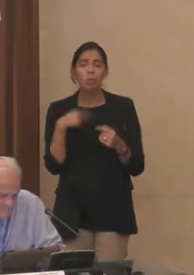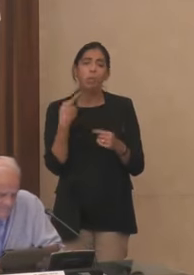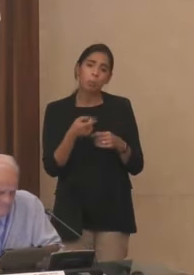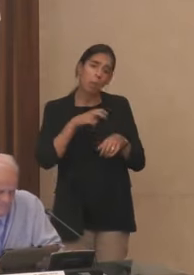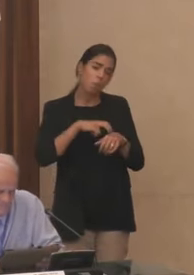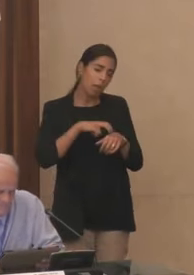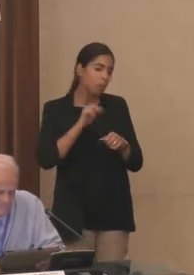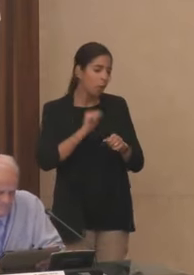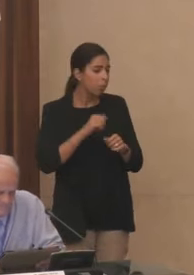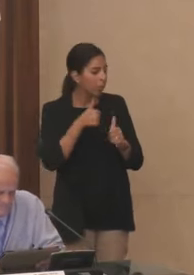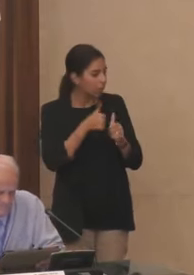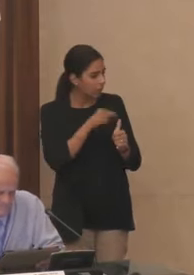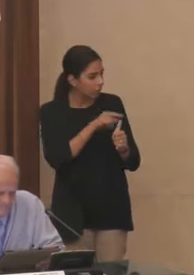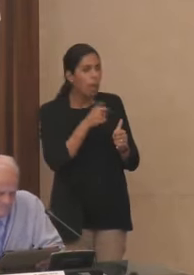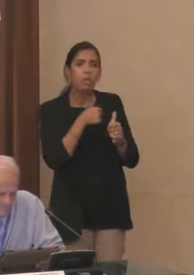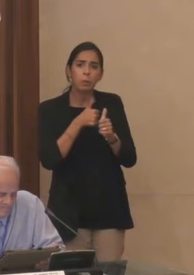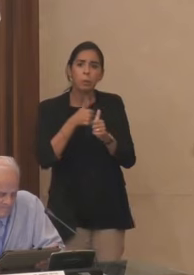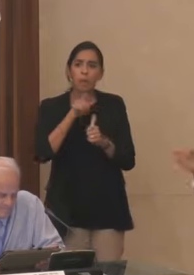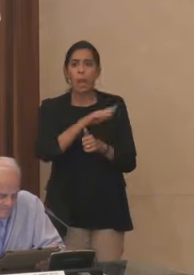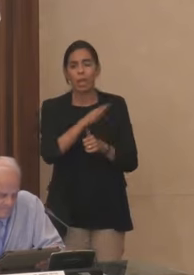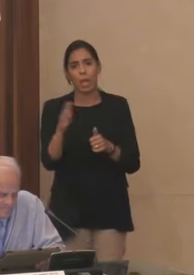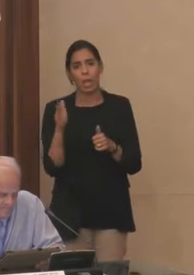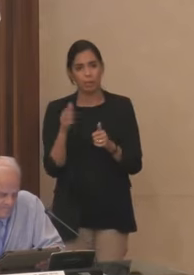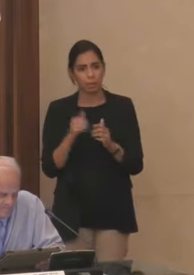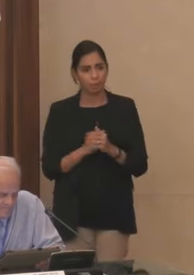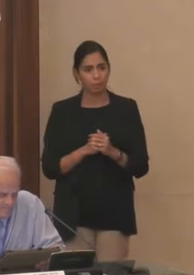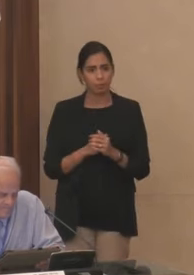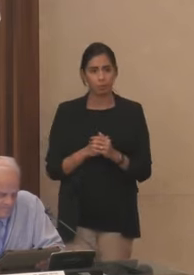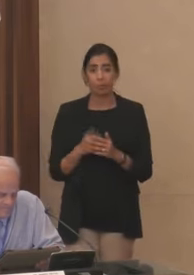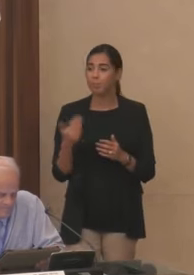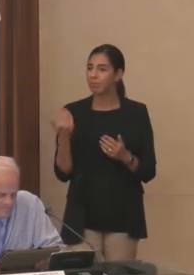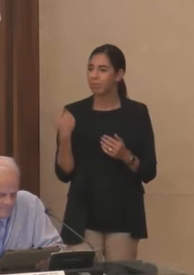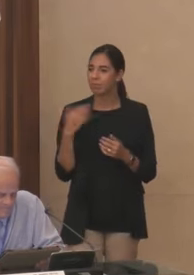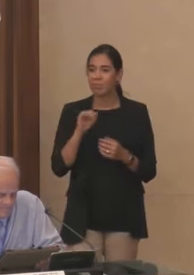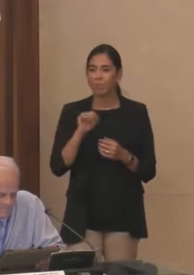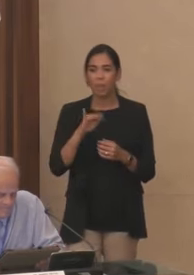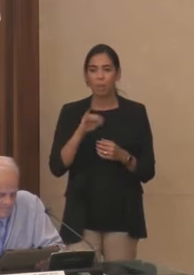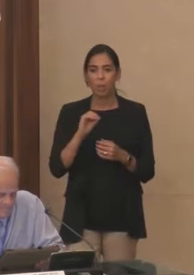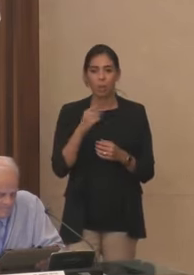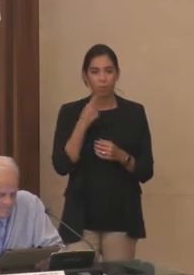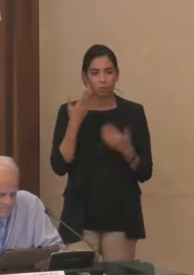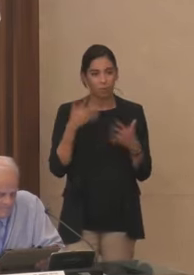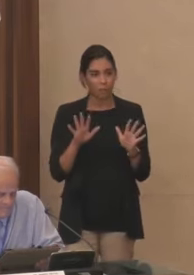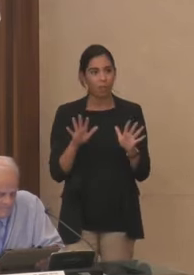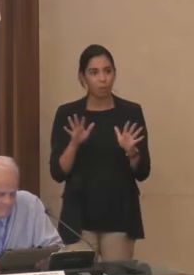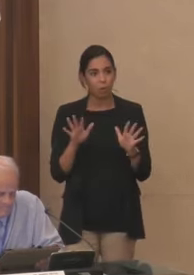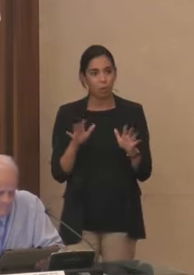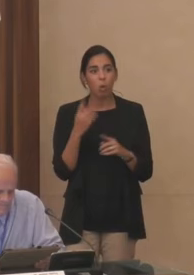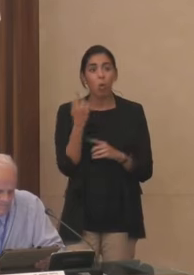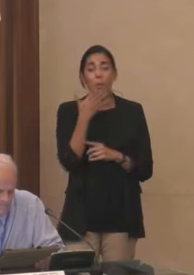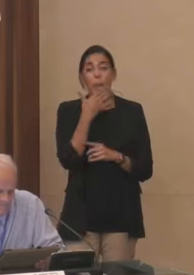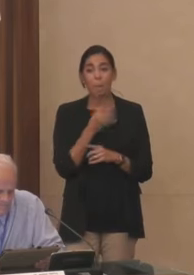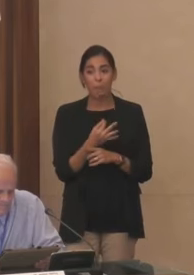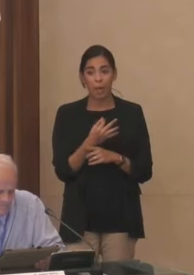primi casi. Come è stato detto oggi da Fabio Burgana, la cosa più